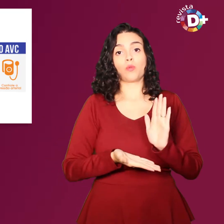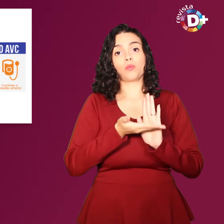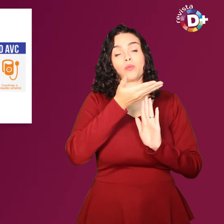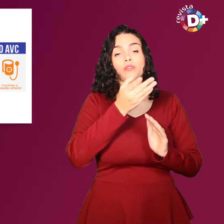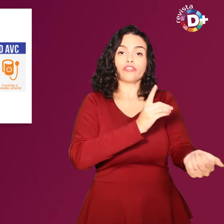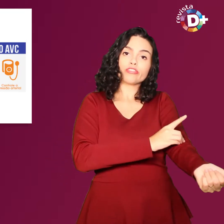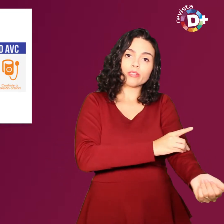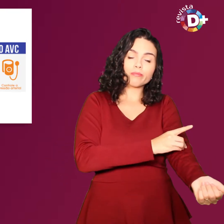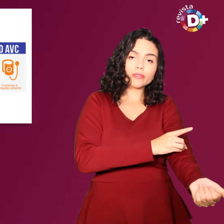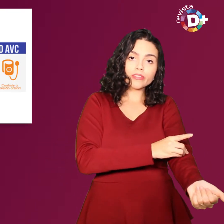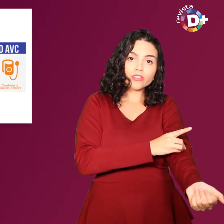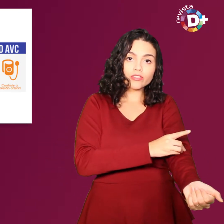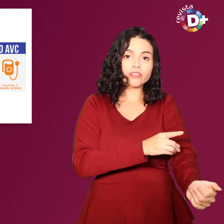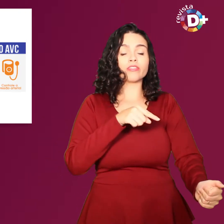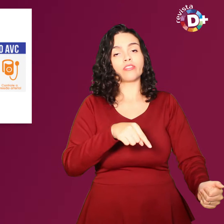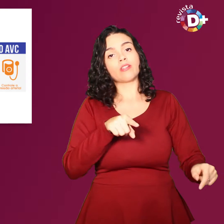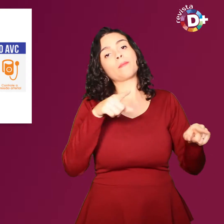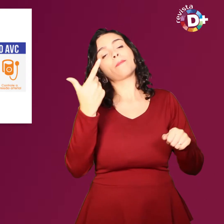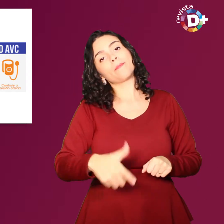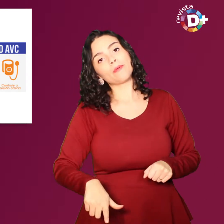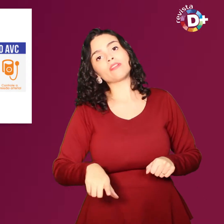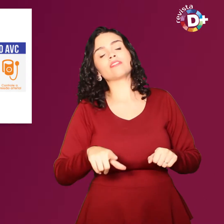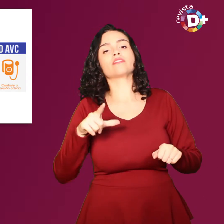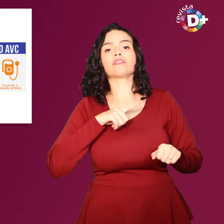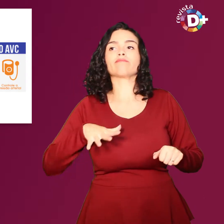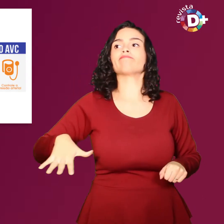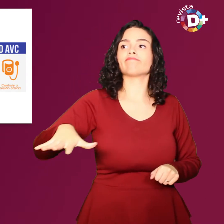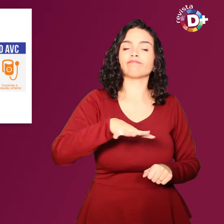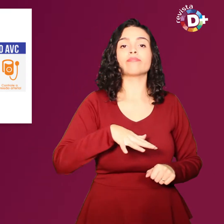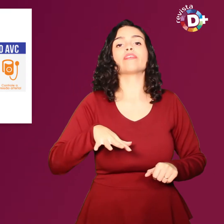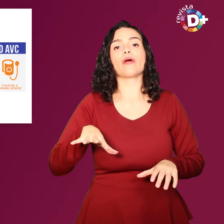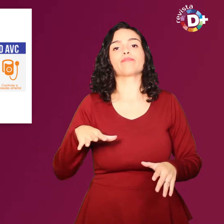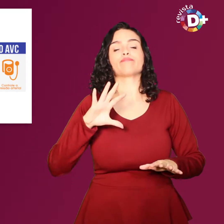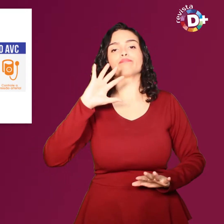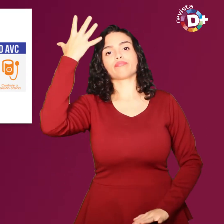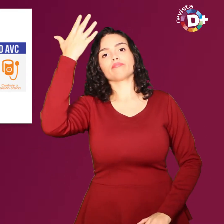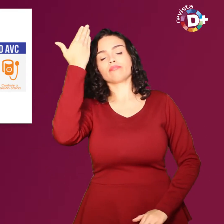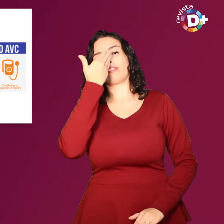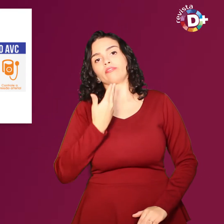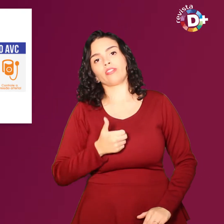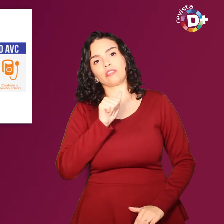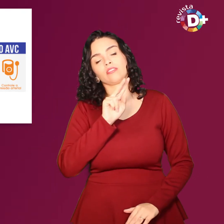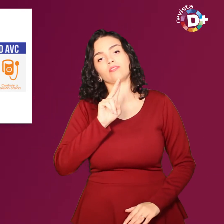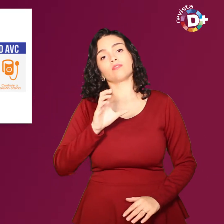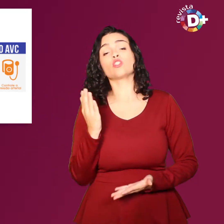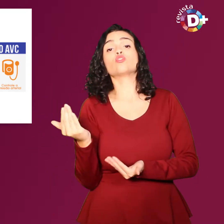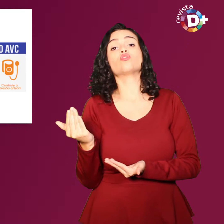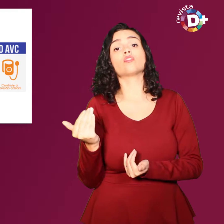alto, diabetes, ou seja, fatores de risco combinados com a exposição ambiental. Ele conta que a recuperação dos mais jovens